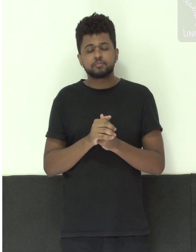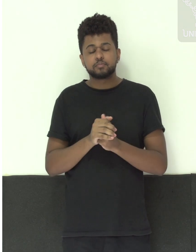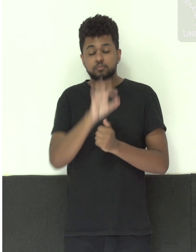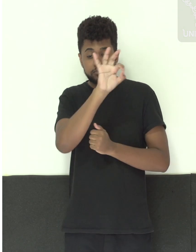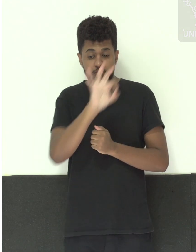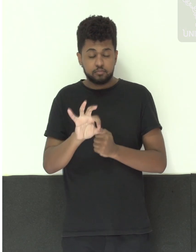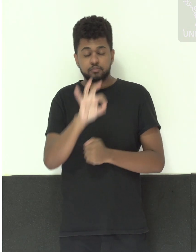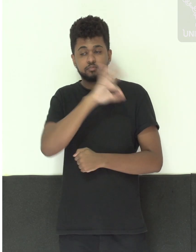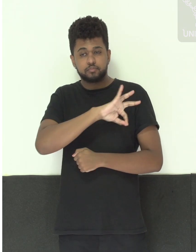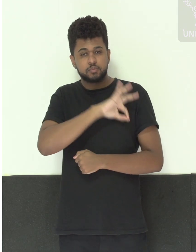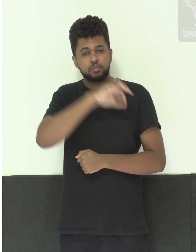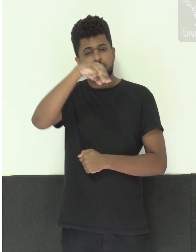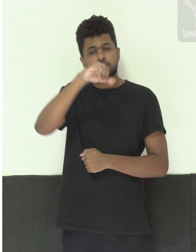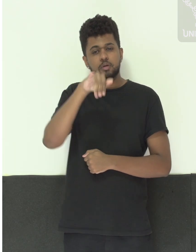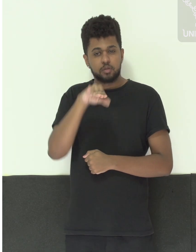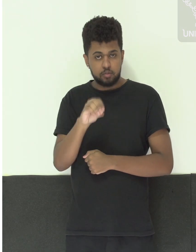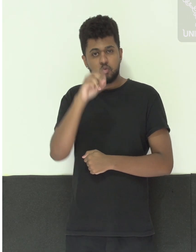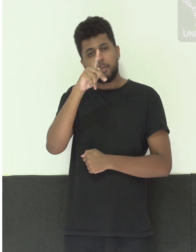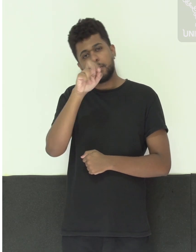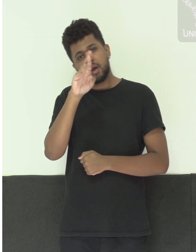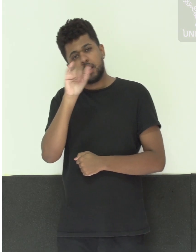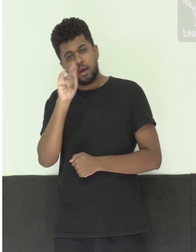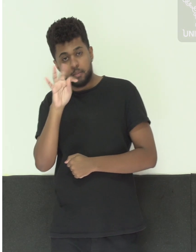1,5% do salário mínimo per capita.